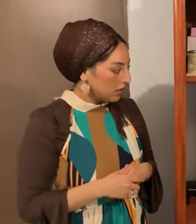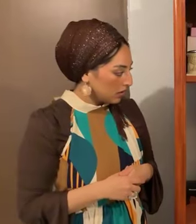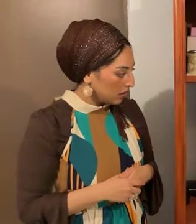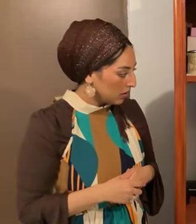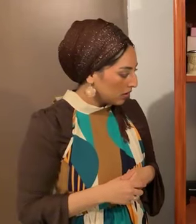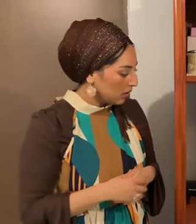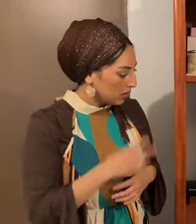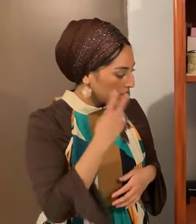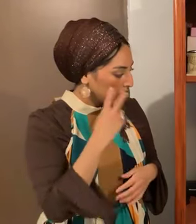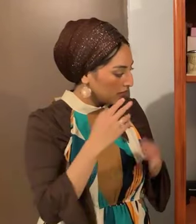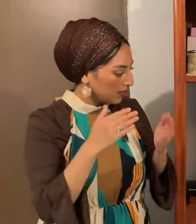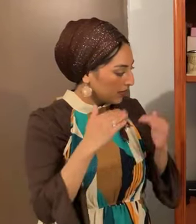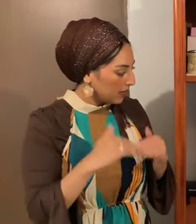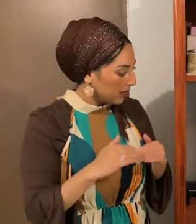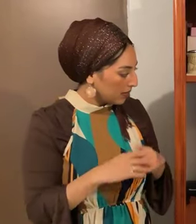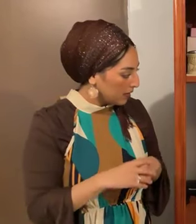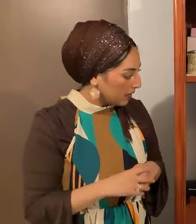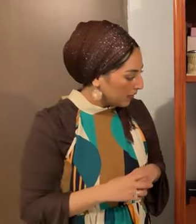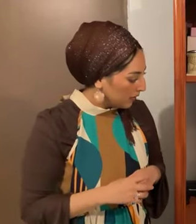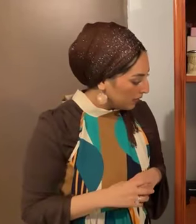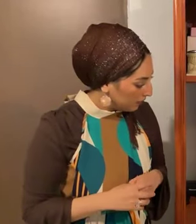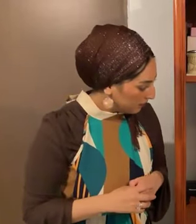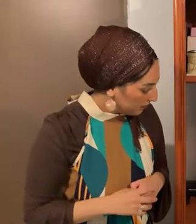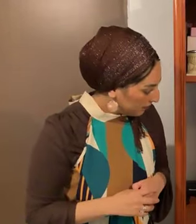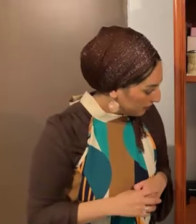Vamos a ver la siguiente diapositiva.